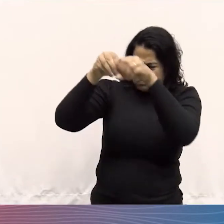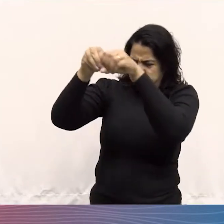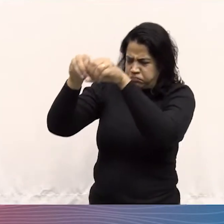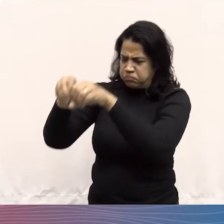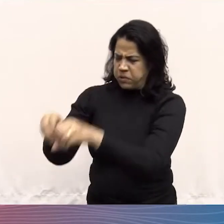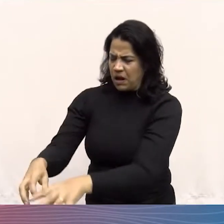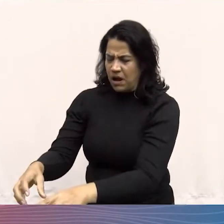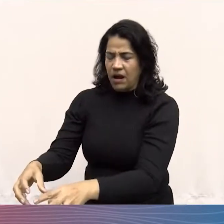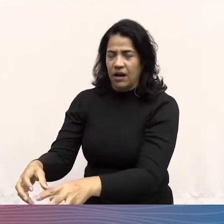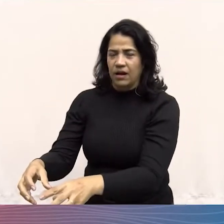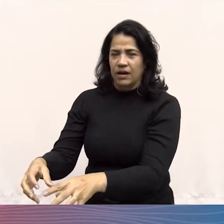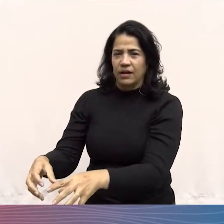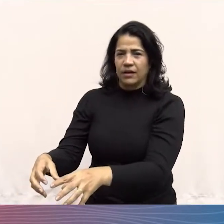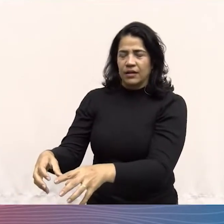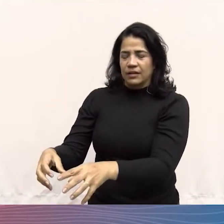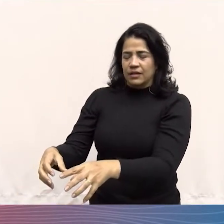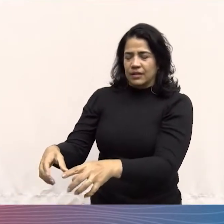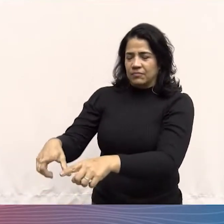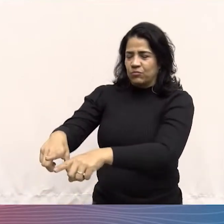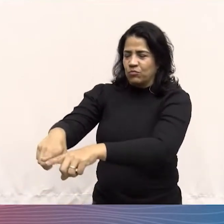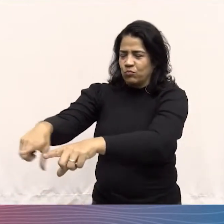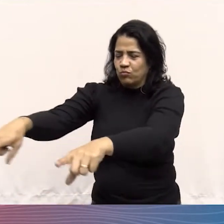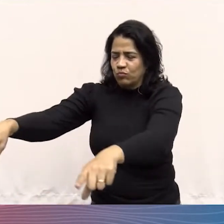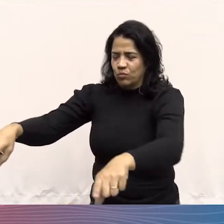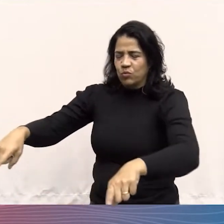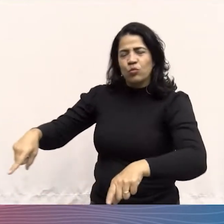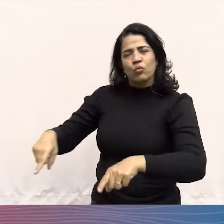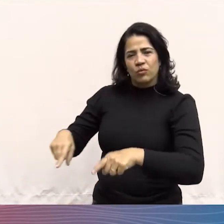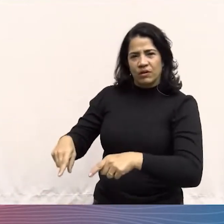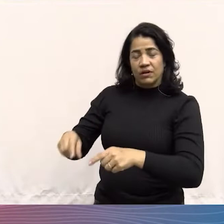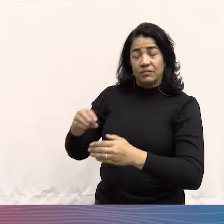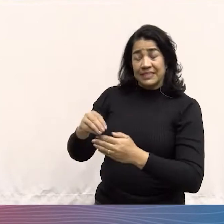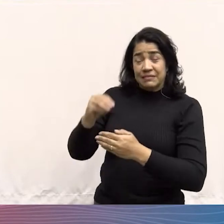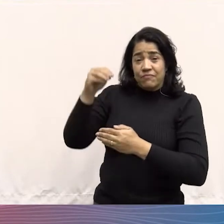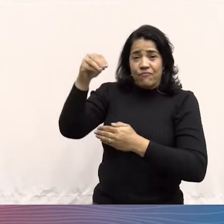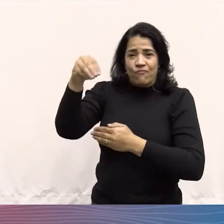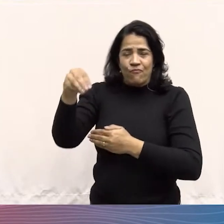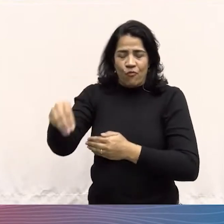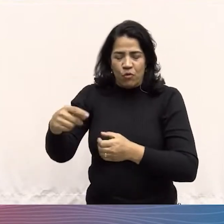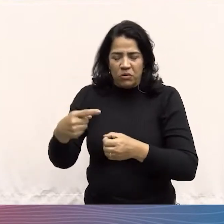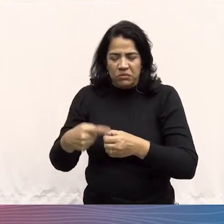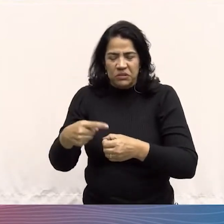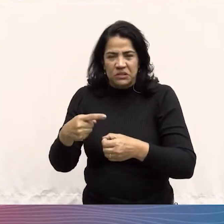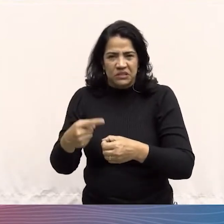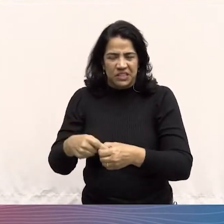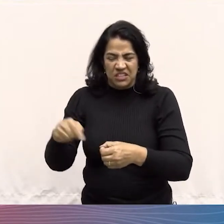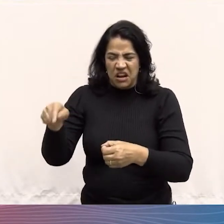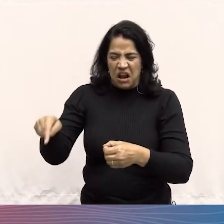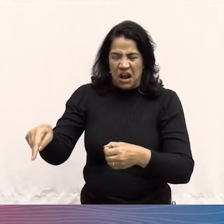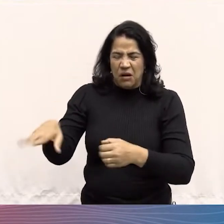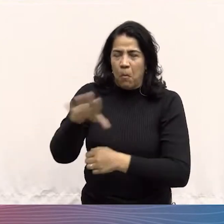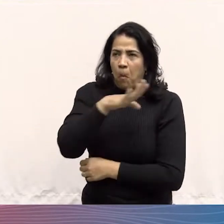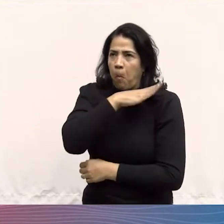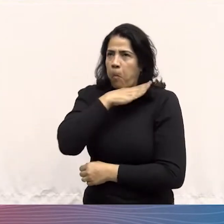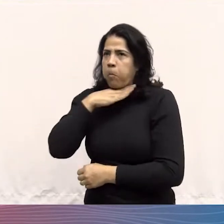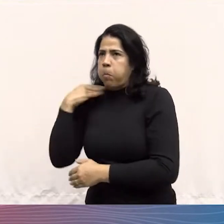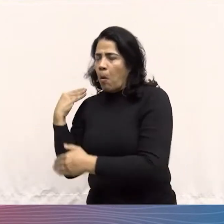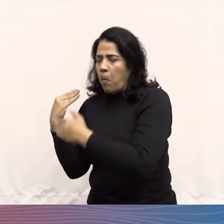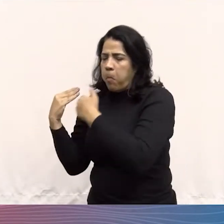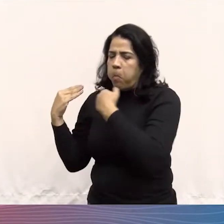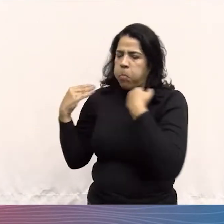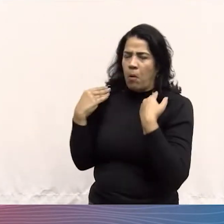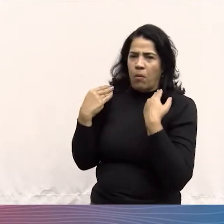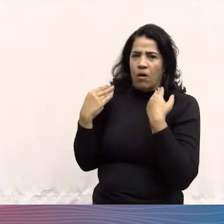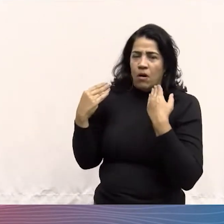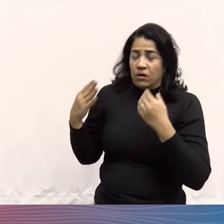foi pisado fora da cidade e correu sangue do lagar até aos freios